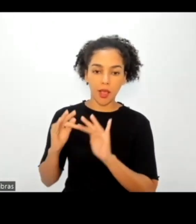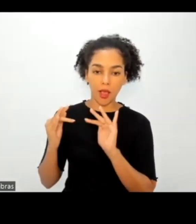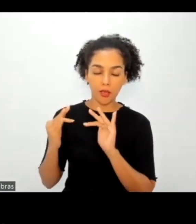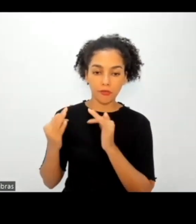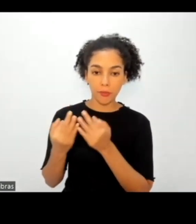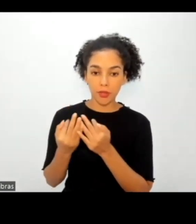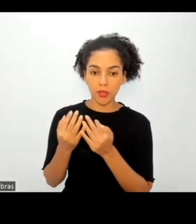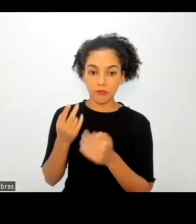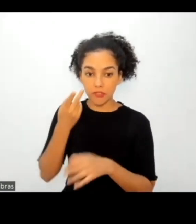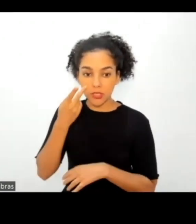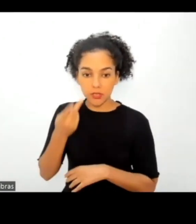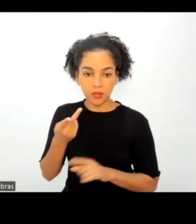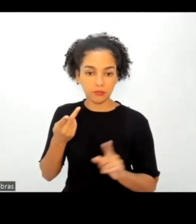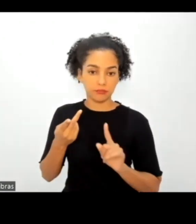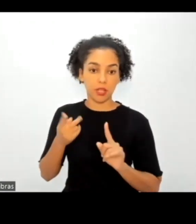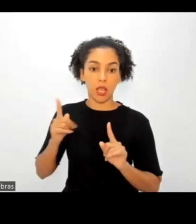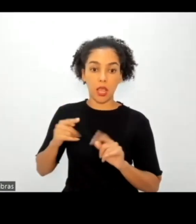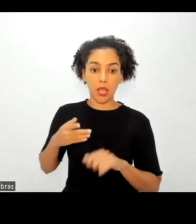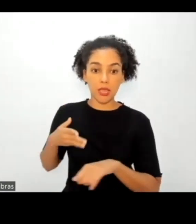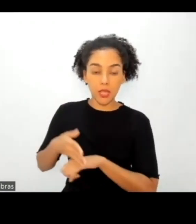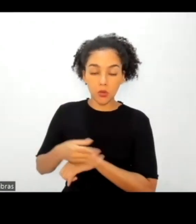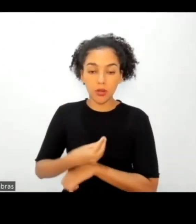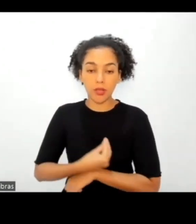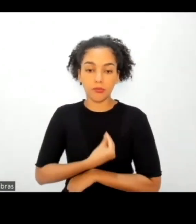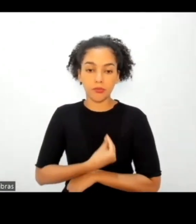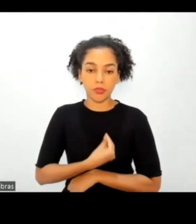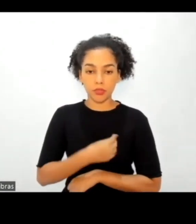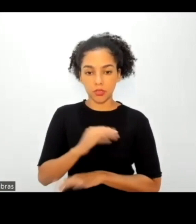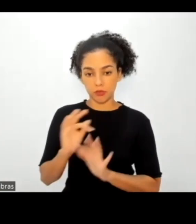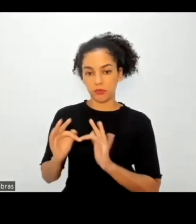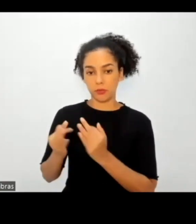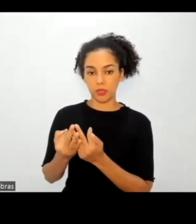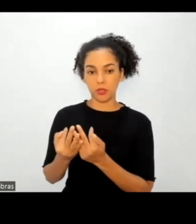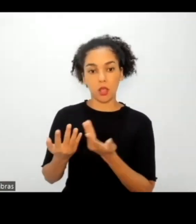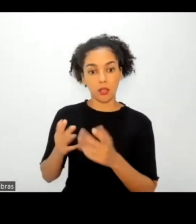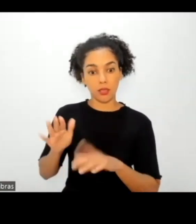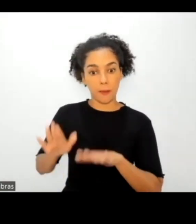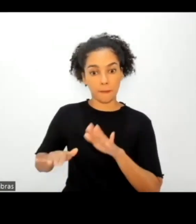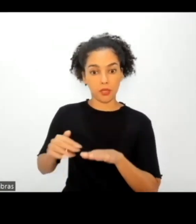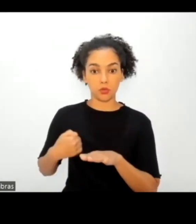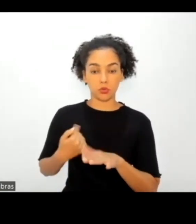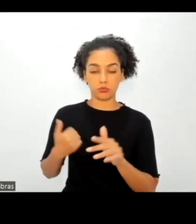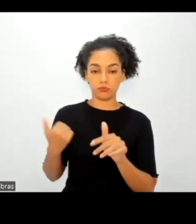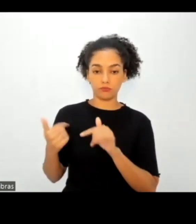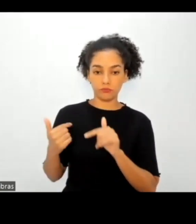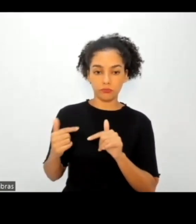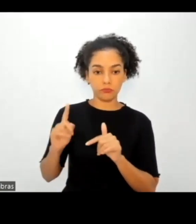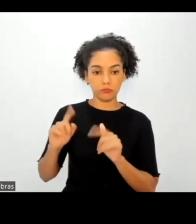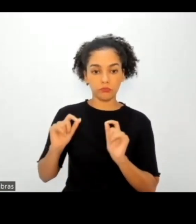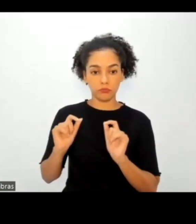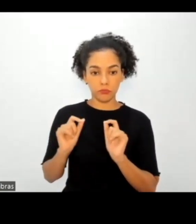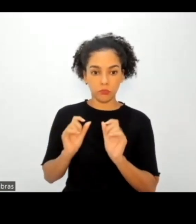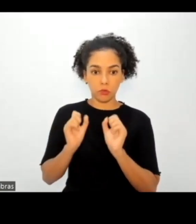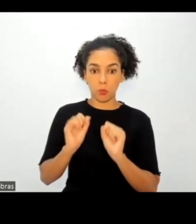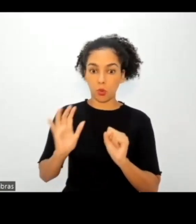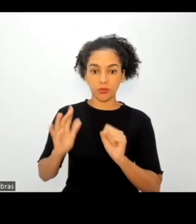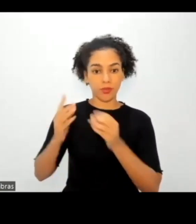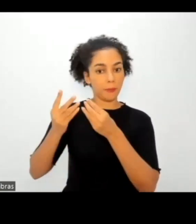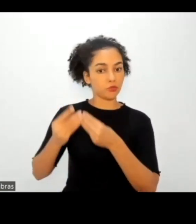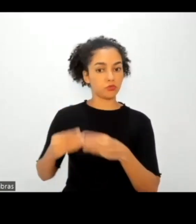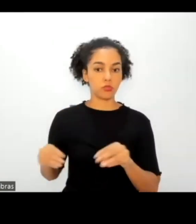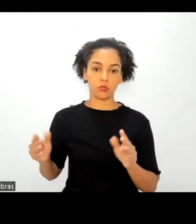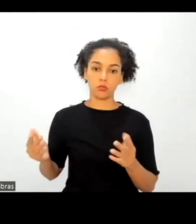não está só entrando na casa, a gente está entrando na vida dessas famílias. E, a depender da nossa conduta, a gente serve para destruir,